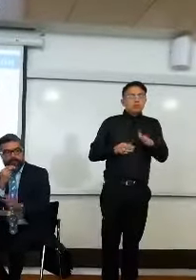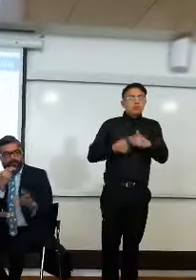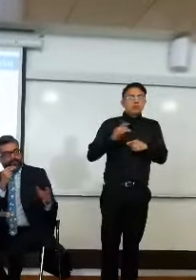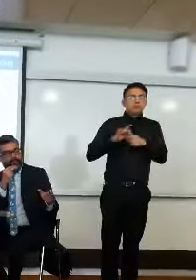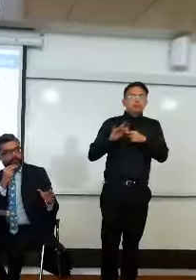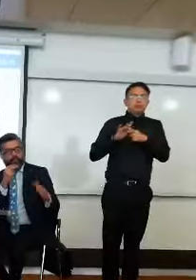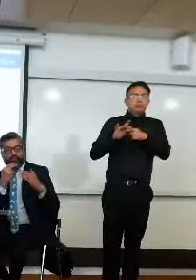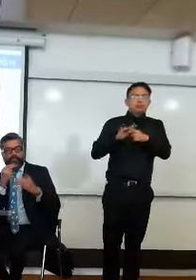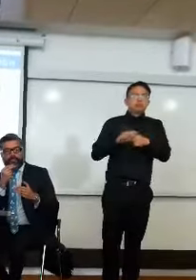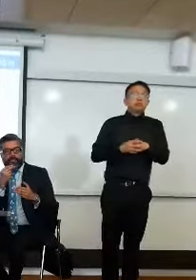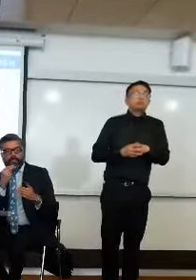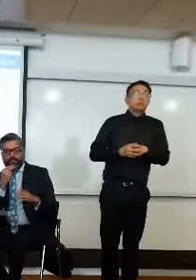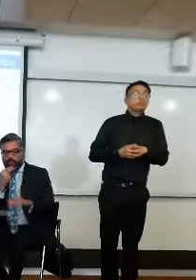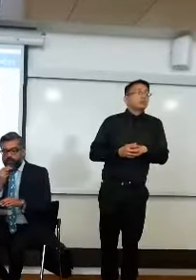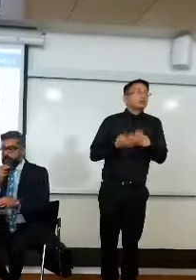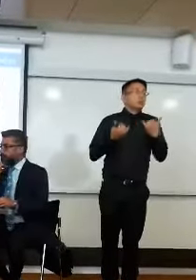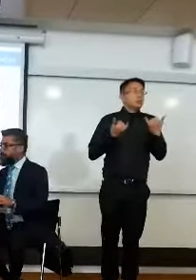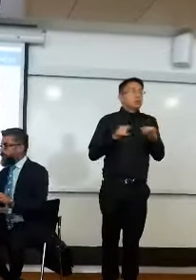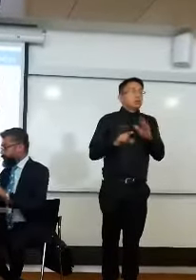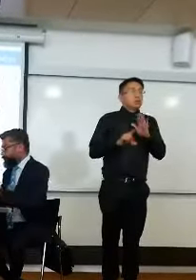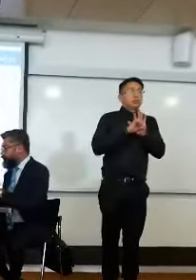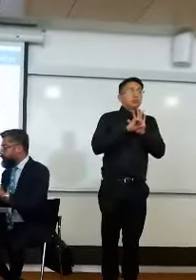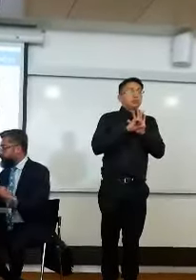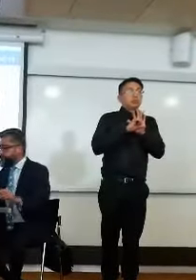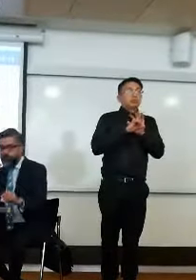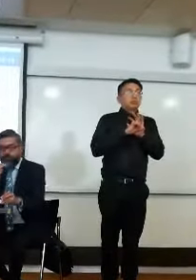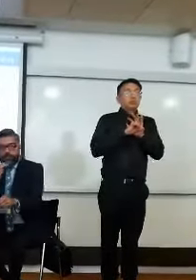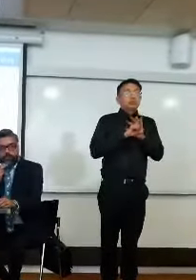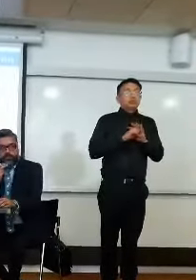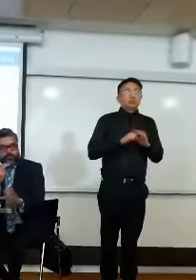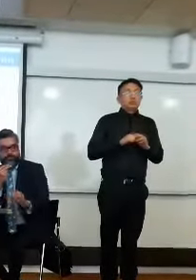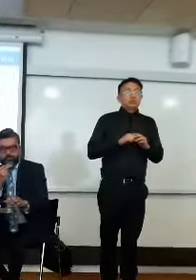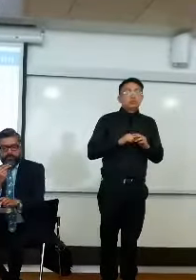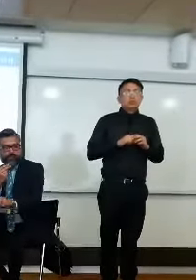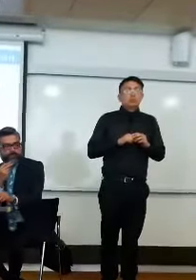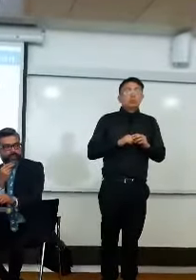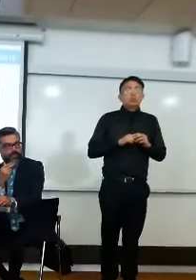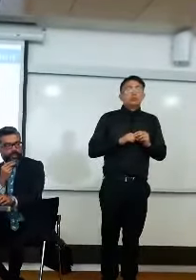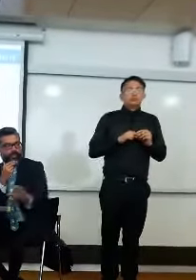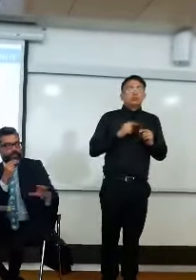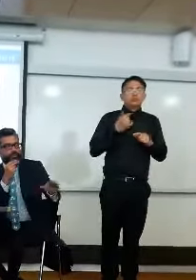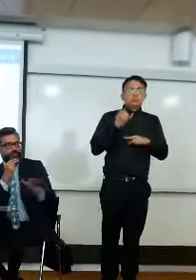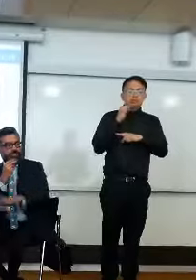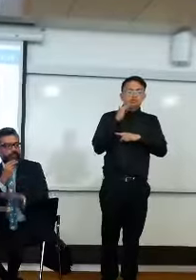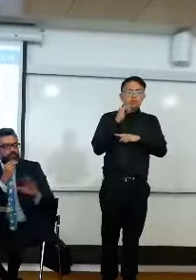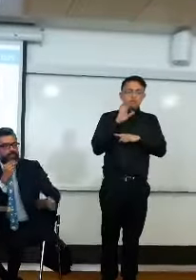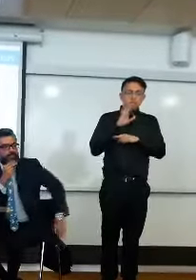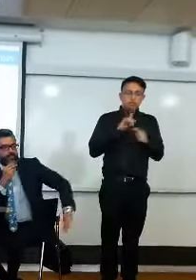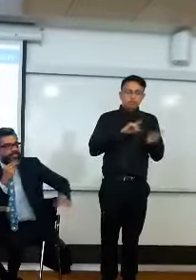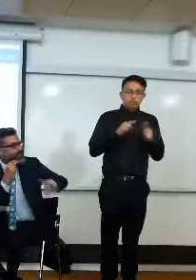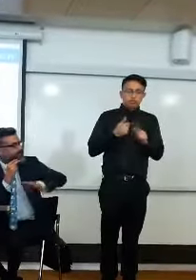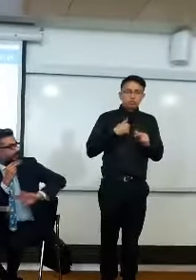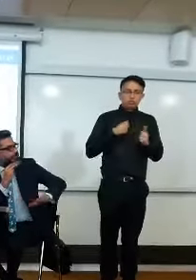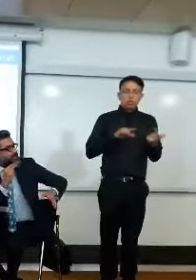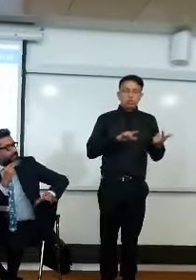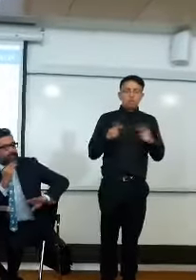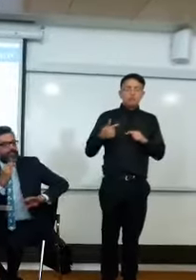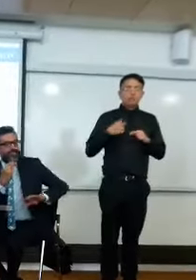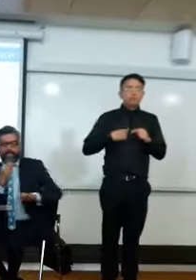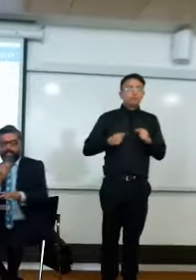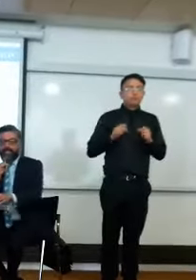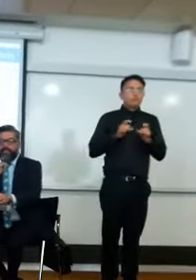la implementación. Como bien lo decía Sorey, no, nada sacamos, hay que decirlo con listo. O sea, se cumplió la corte, ya cumplimos,